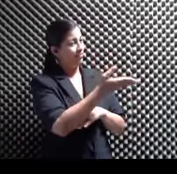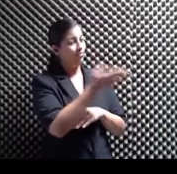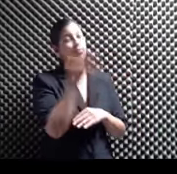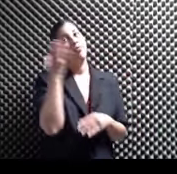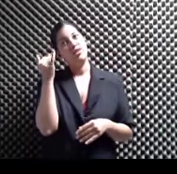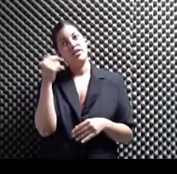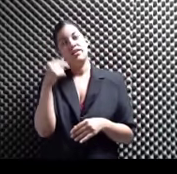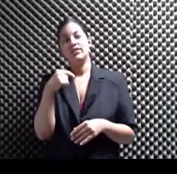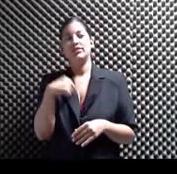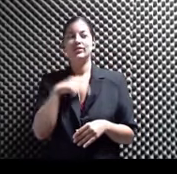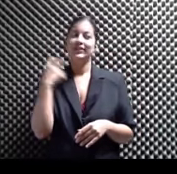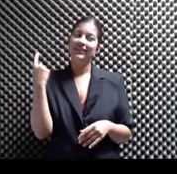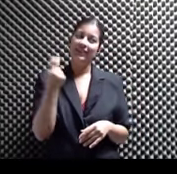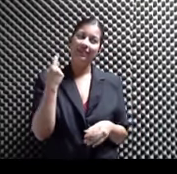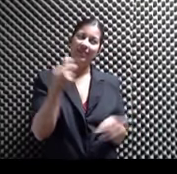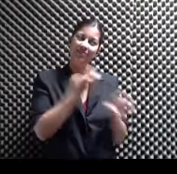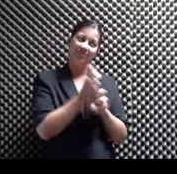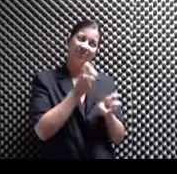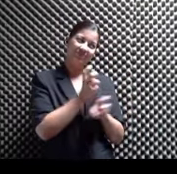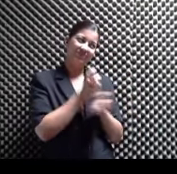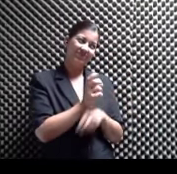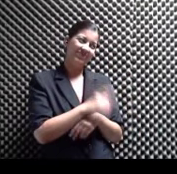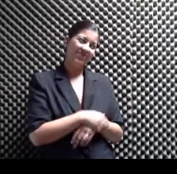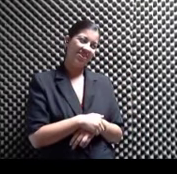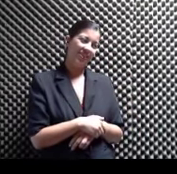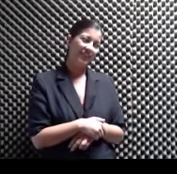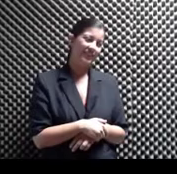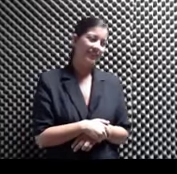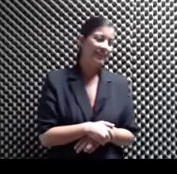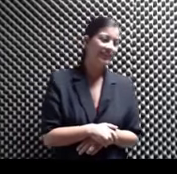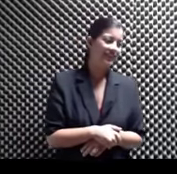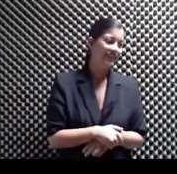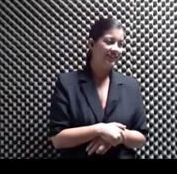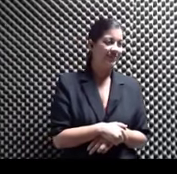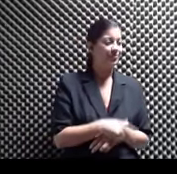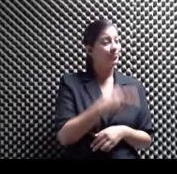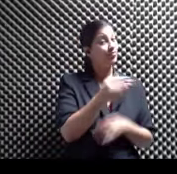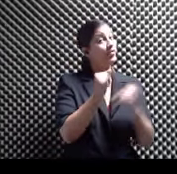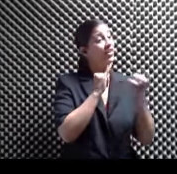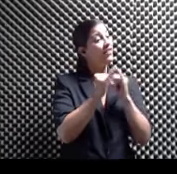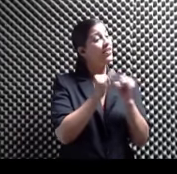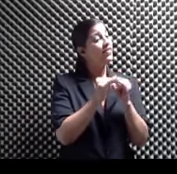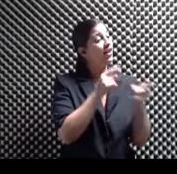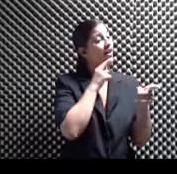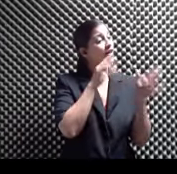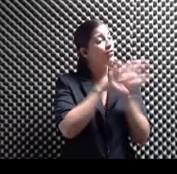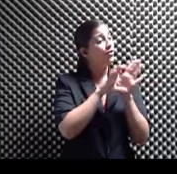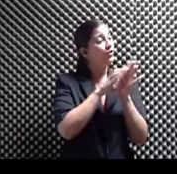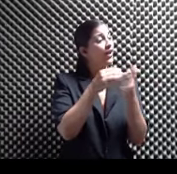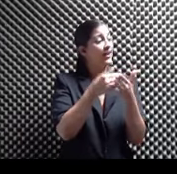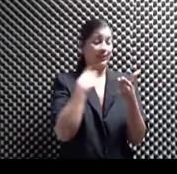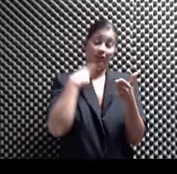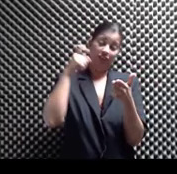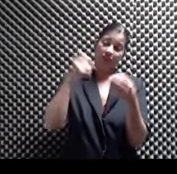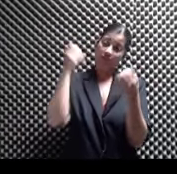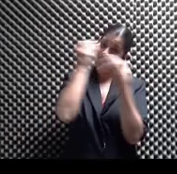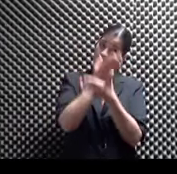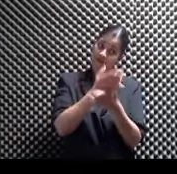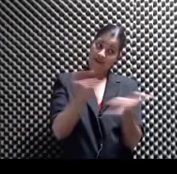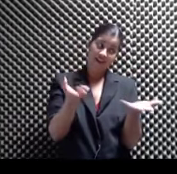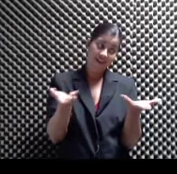Porque siempre hemos bromeado con esto, ¿no? No, tú vas a entrevistar el póster, pero antes que entrevistar el póster, yo tengo que informar.